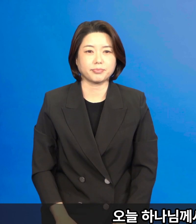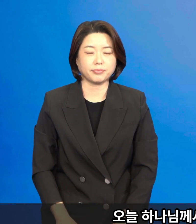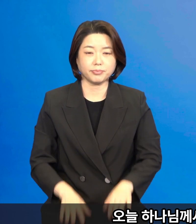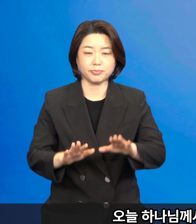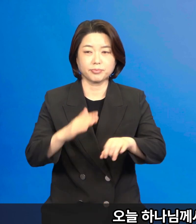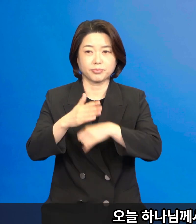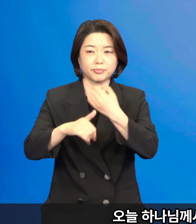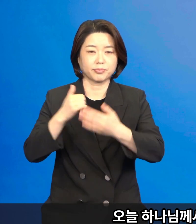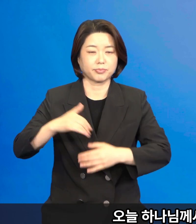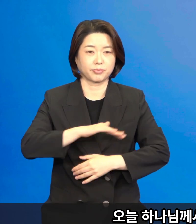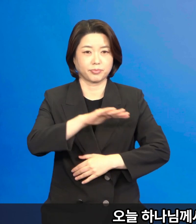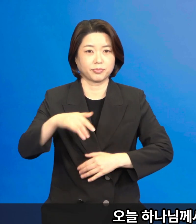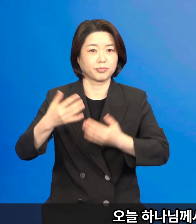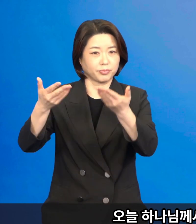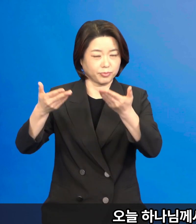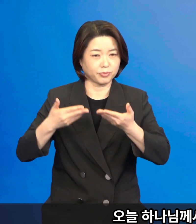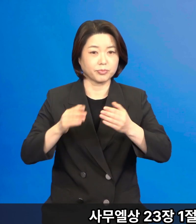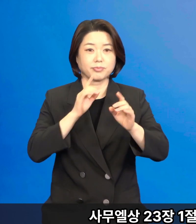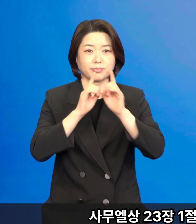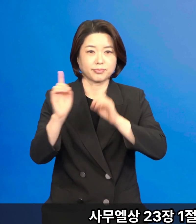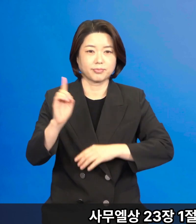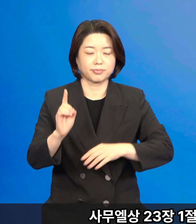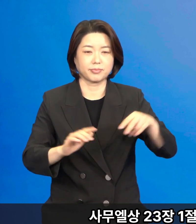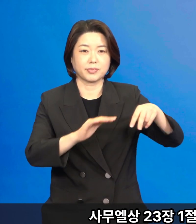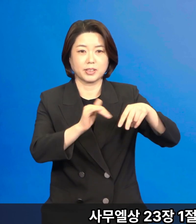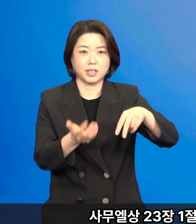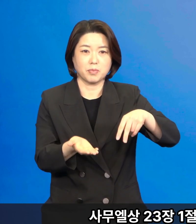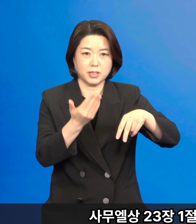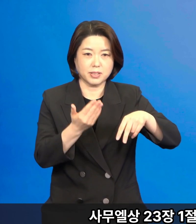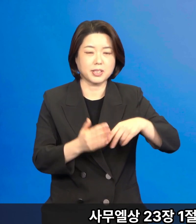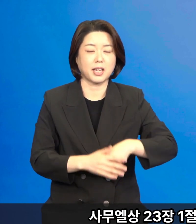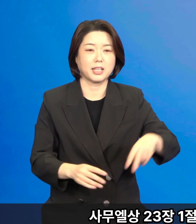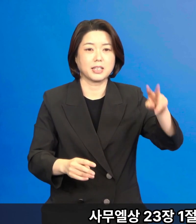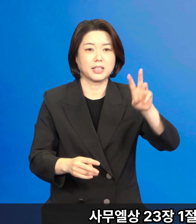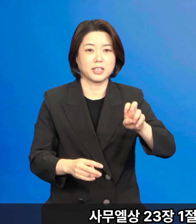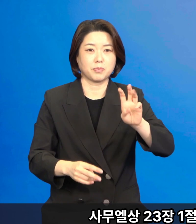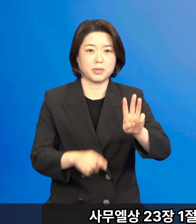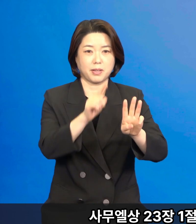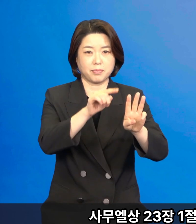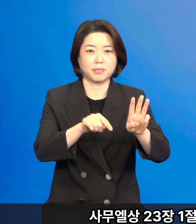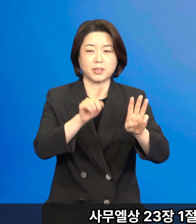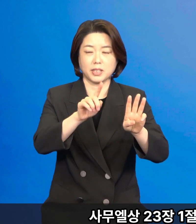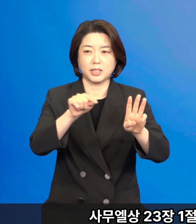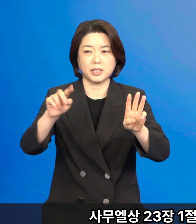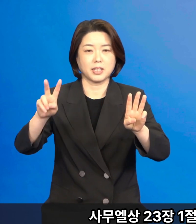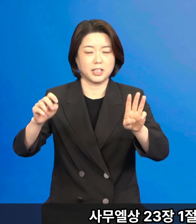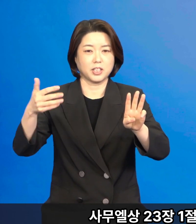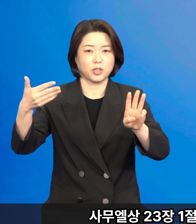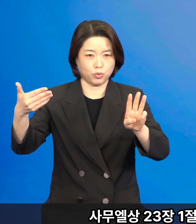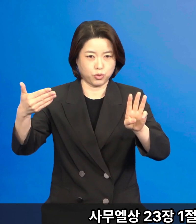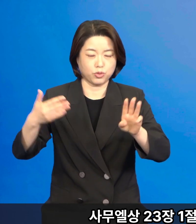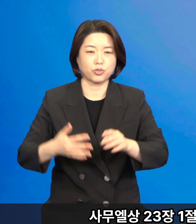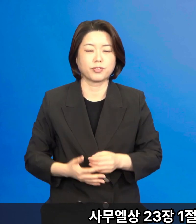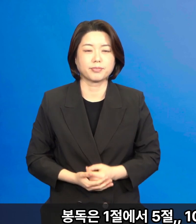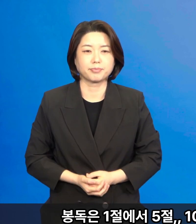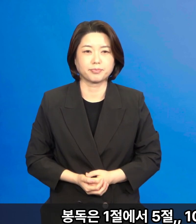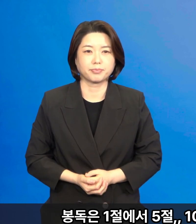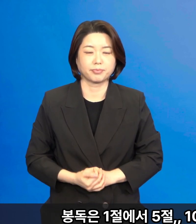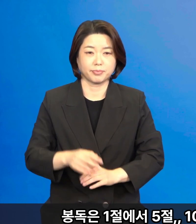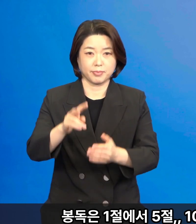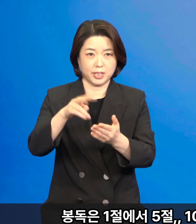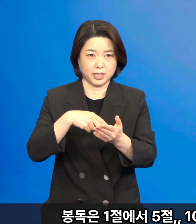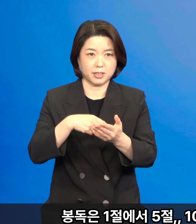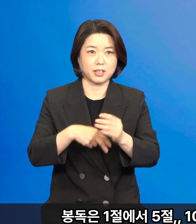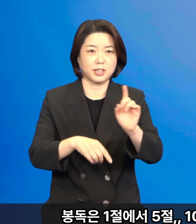오늘 하나님께서 우리에게 주시는 말씀은 사무엘상 23장 1절에서 29절까지의 말씀입니다.